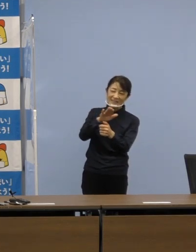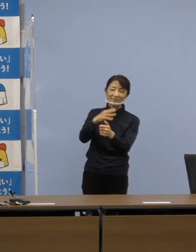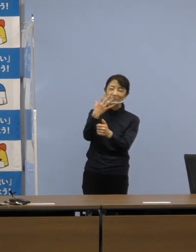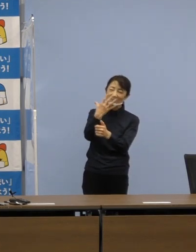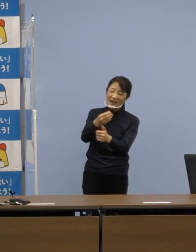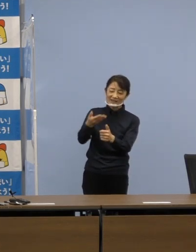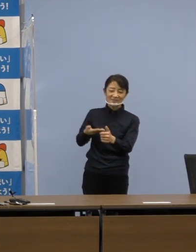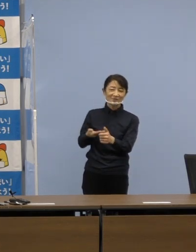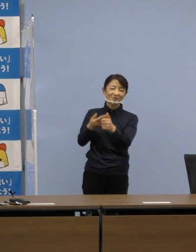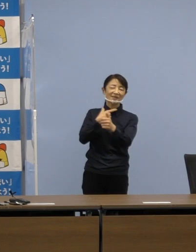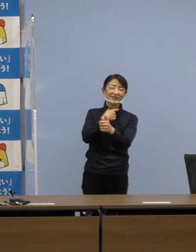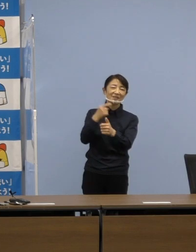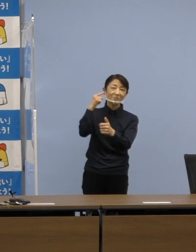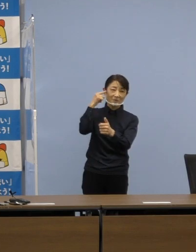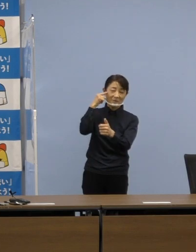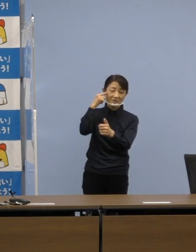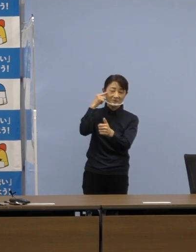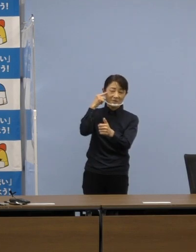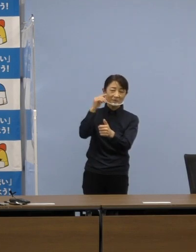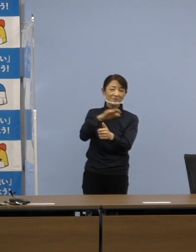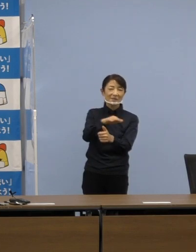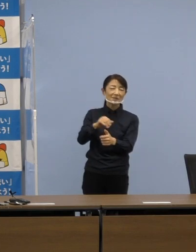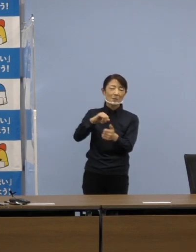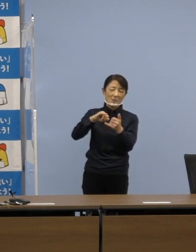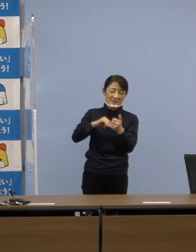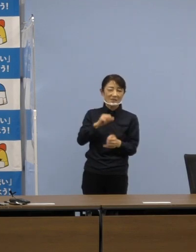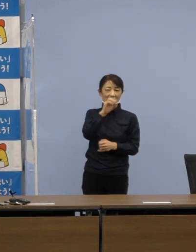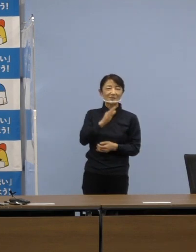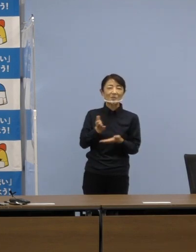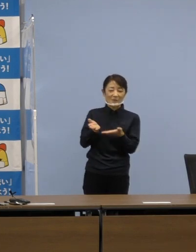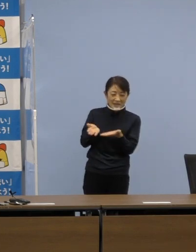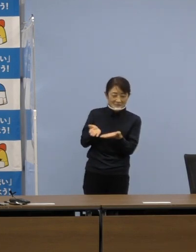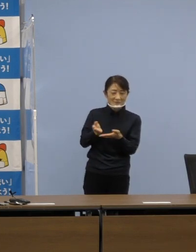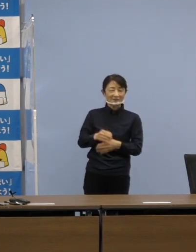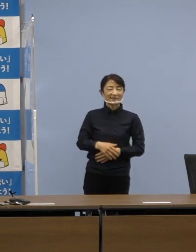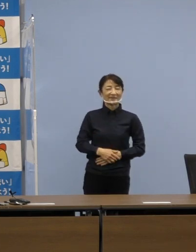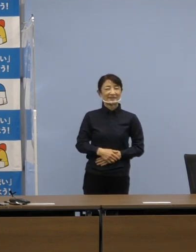たいというふうに考えておりますので、皆様もよろしくお願いいたします。